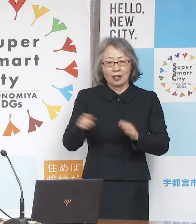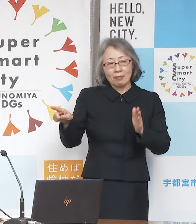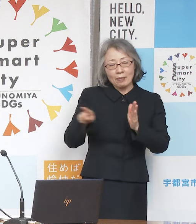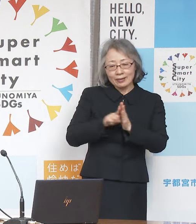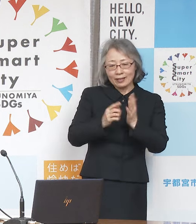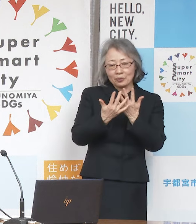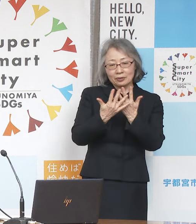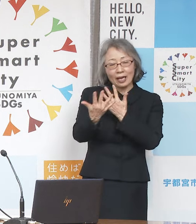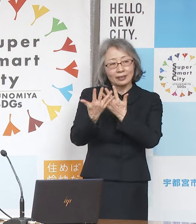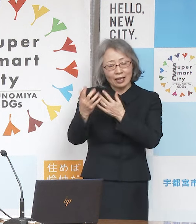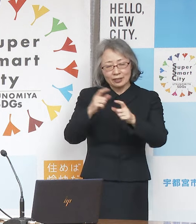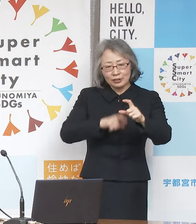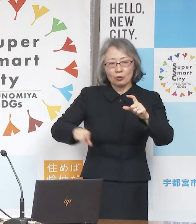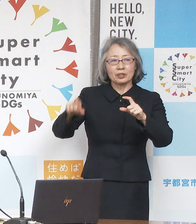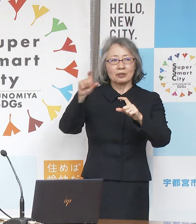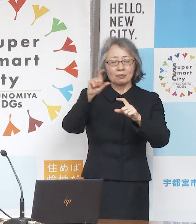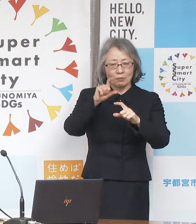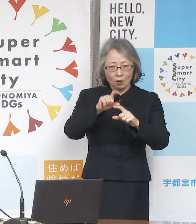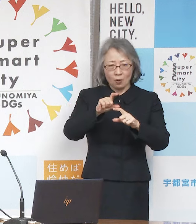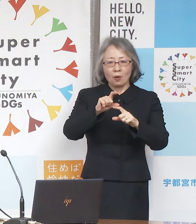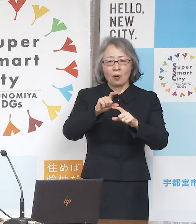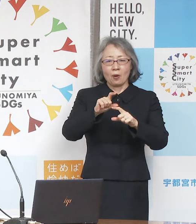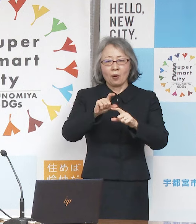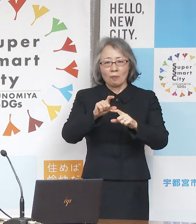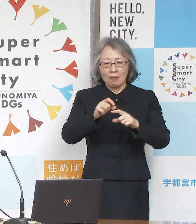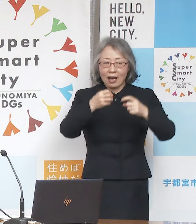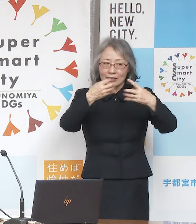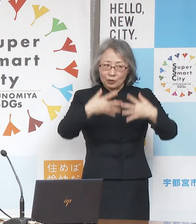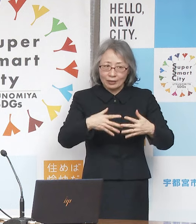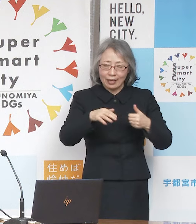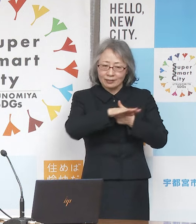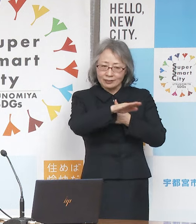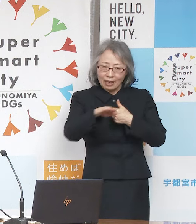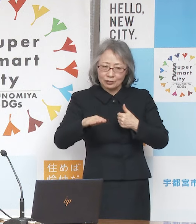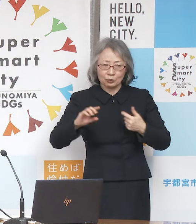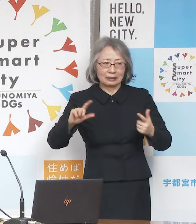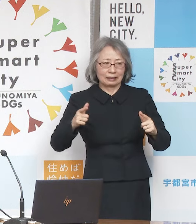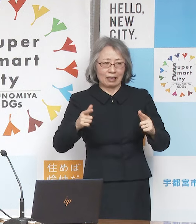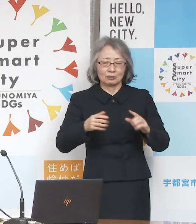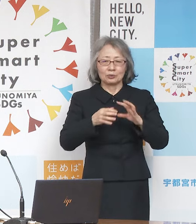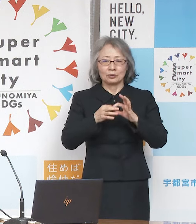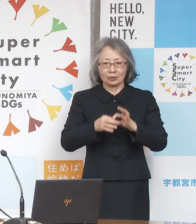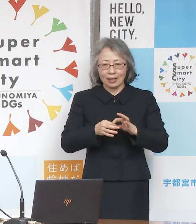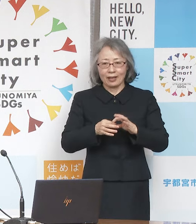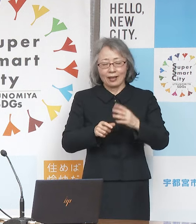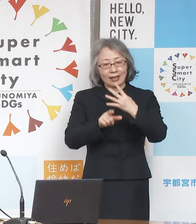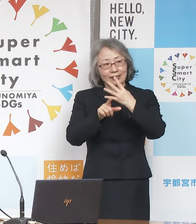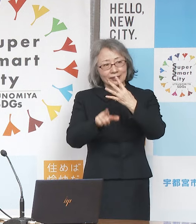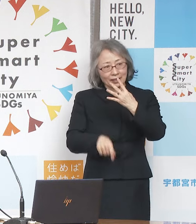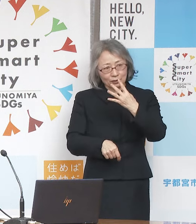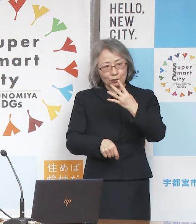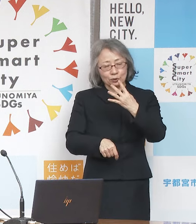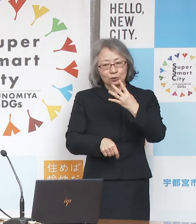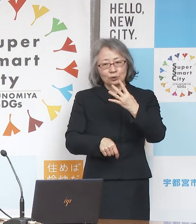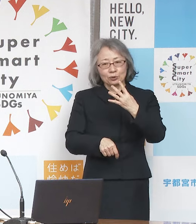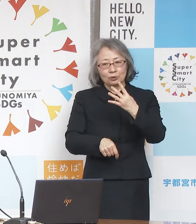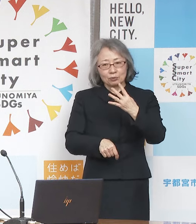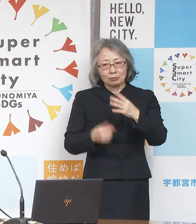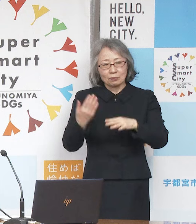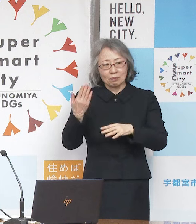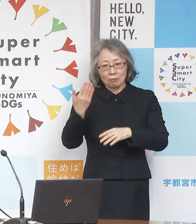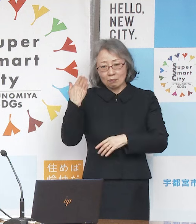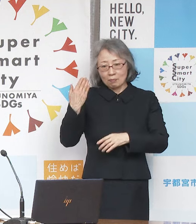大会よりもえま条件環境は違いますのでえ4月もまえ前回